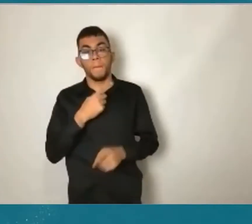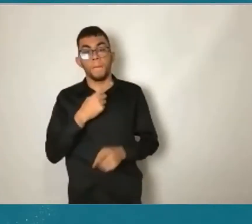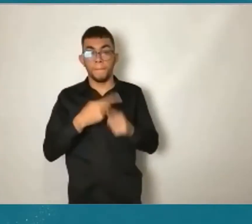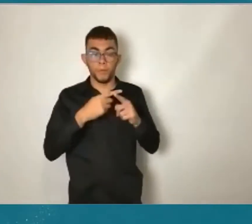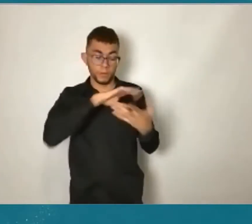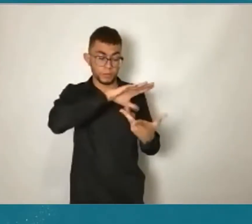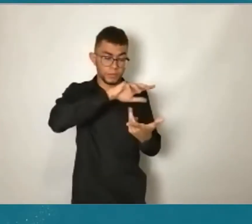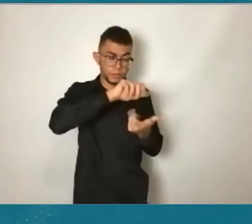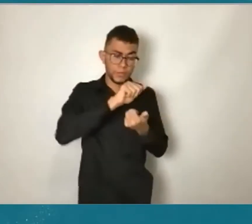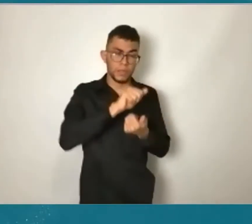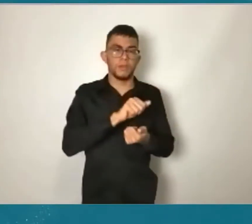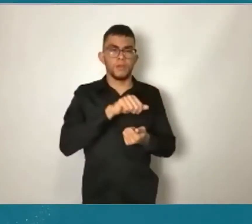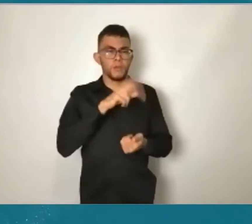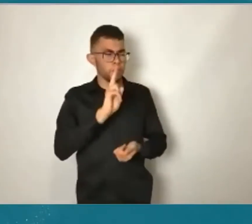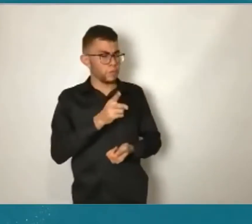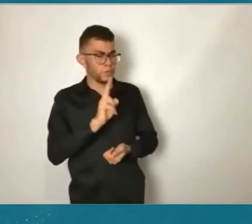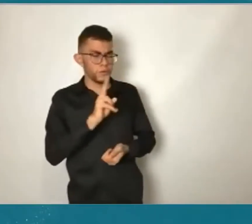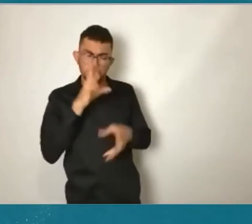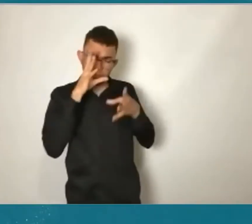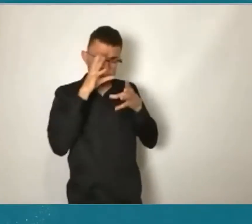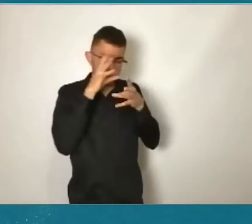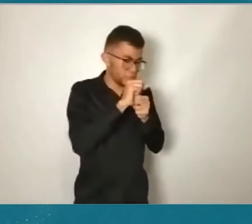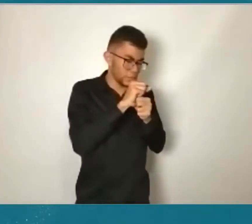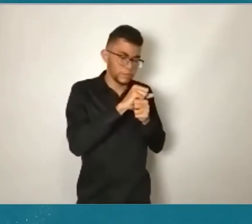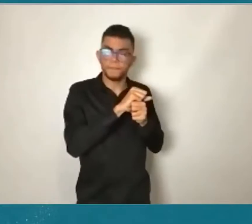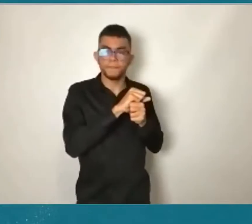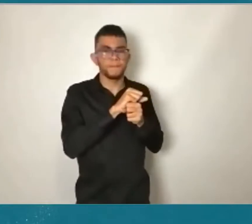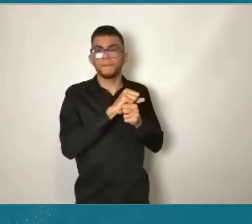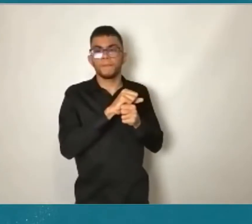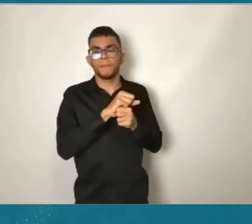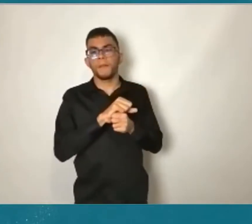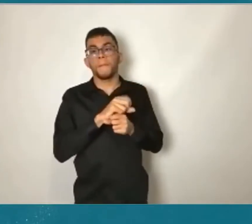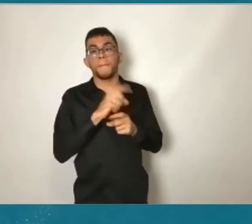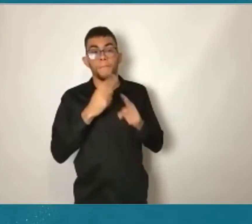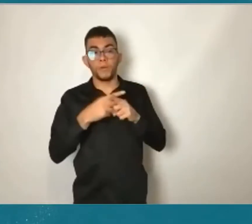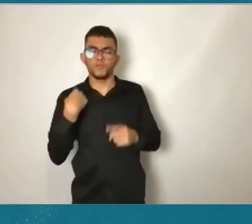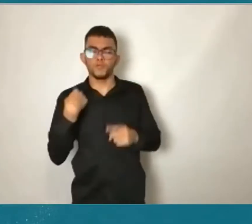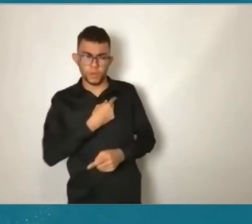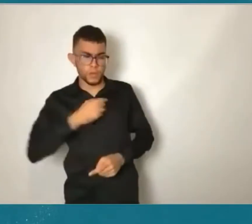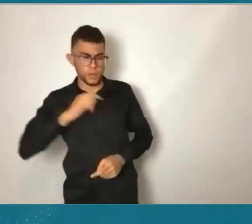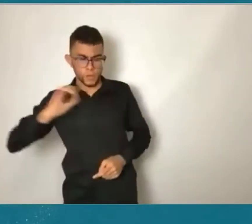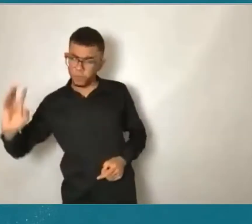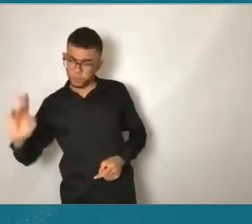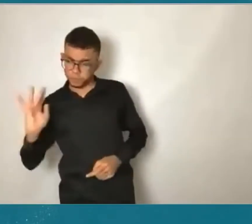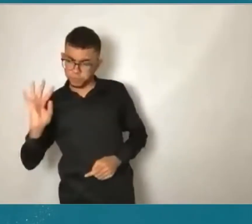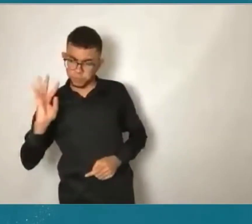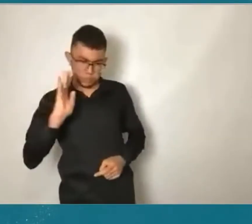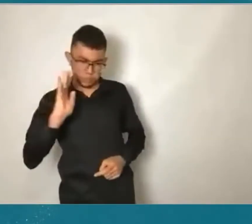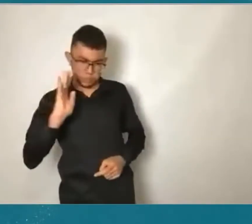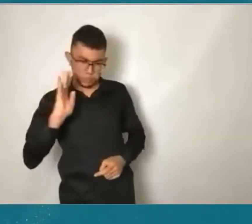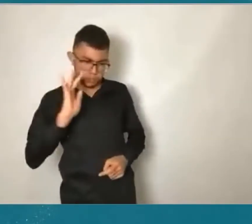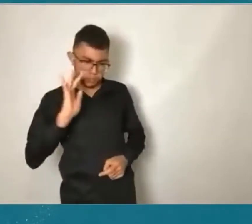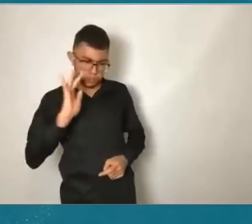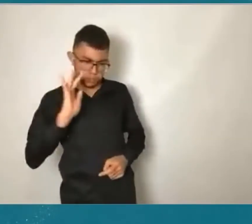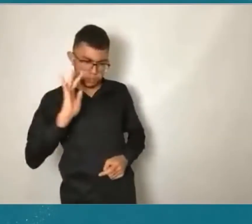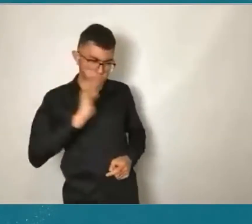pregar o evangelho, levar a luz para quem vive na região da sombra da